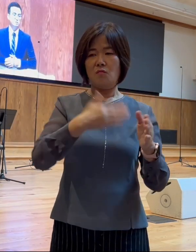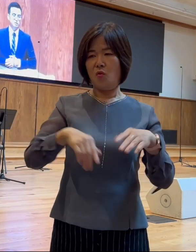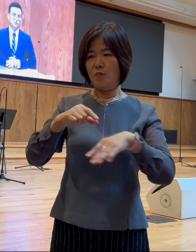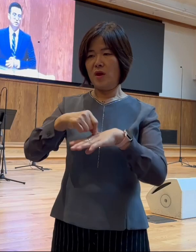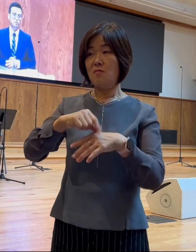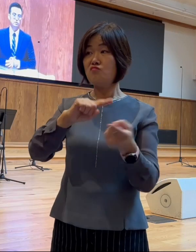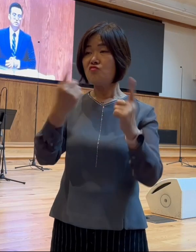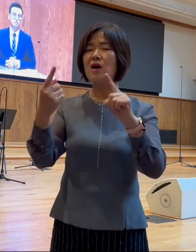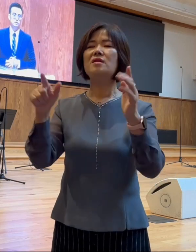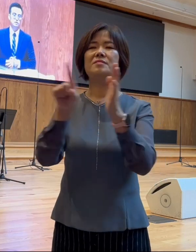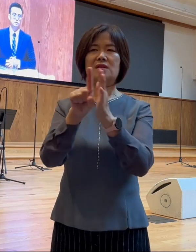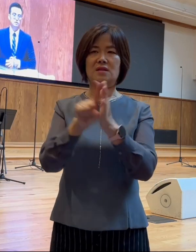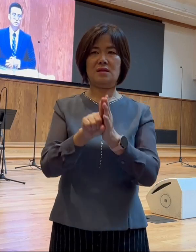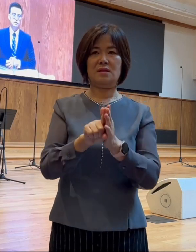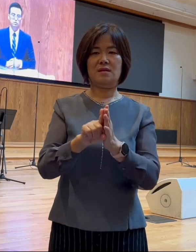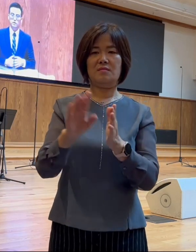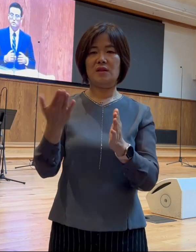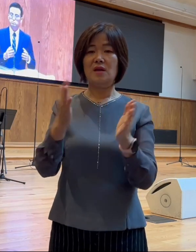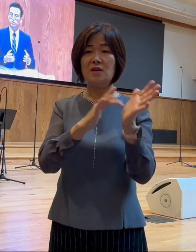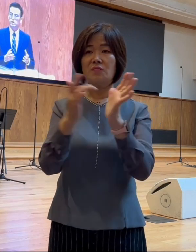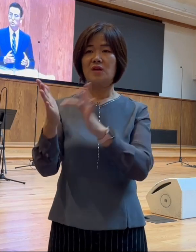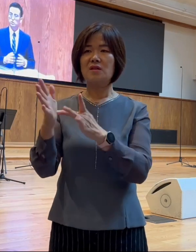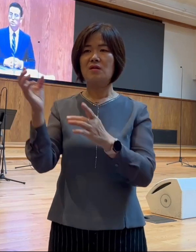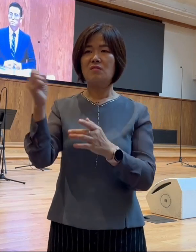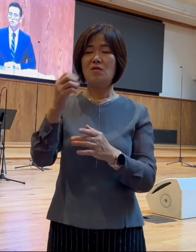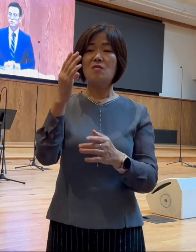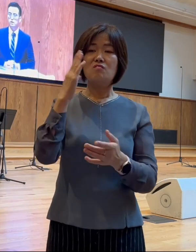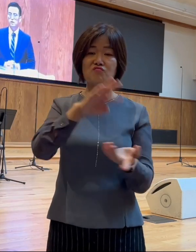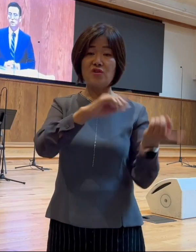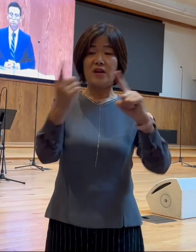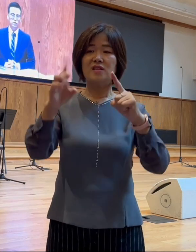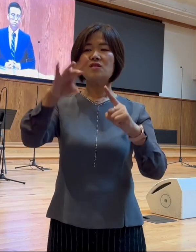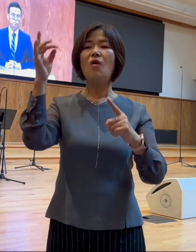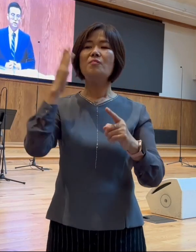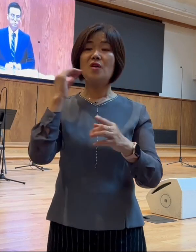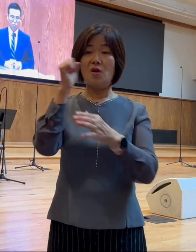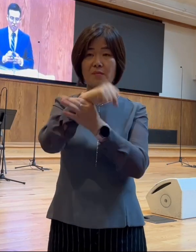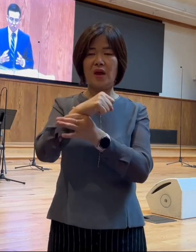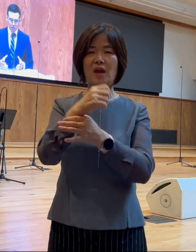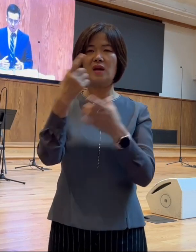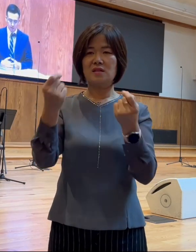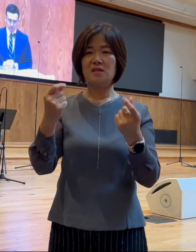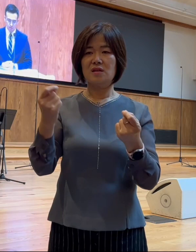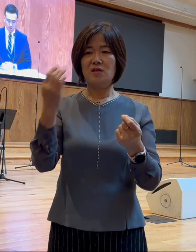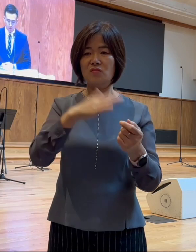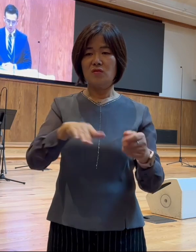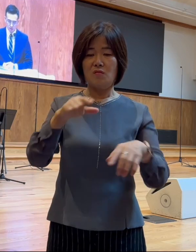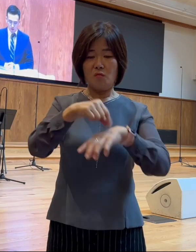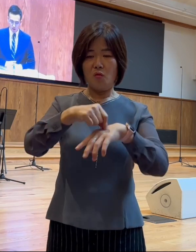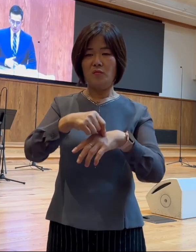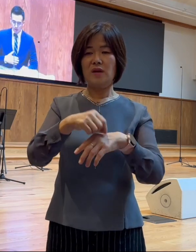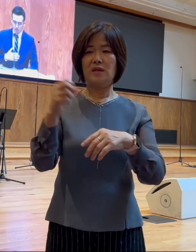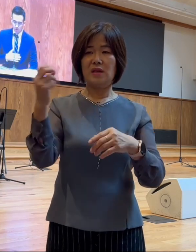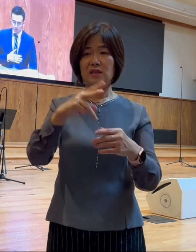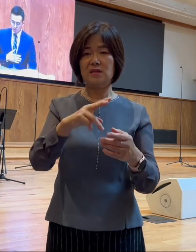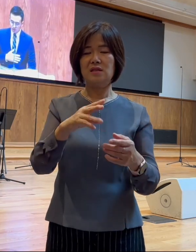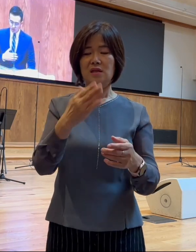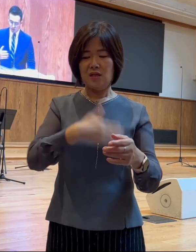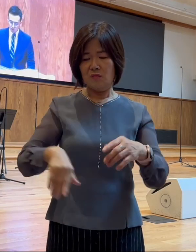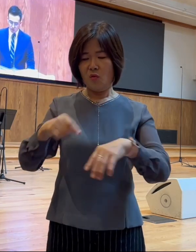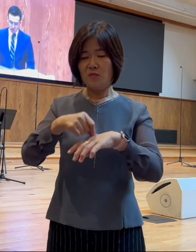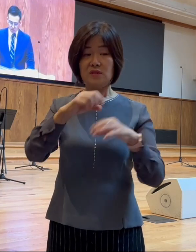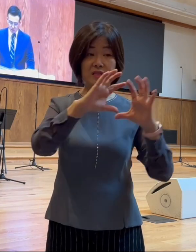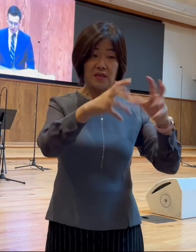부활을 믿잖아요. 예수님께서 부활의 첫 열매이시다라고 우리가 고백하죠. 몸의 속량을 믿습니다. 그러니까 이 몸은